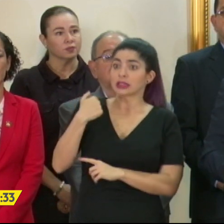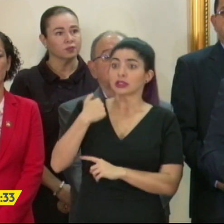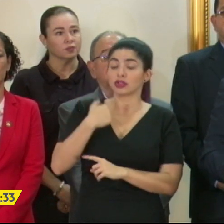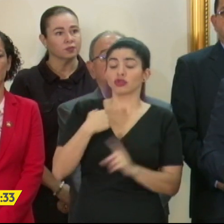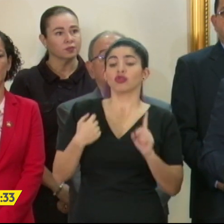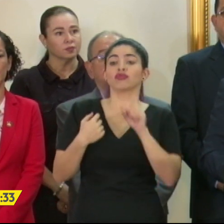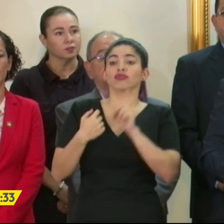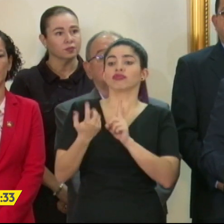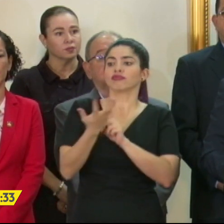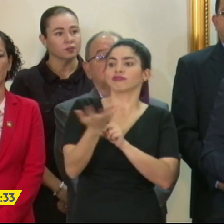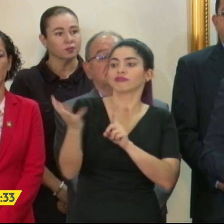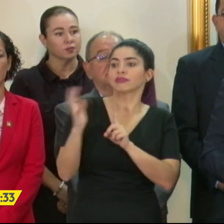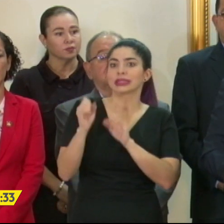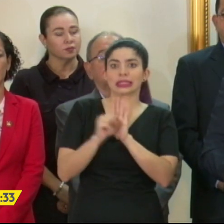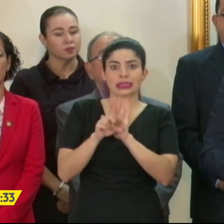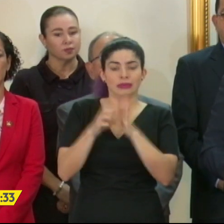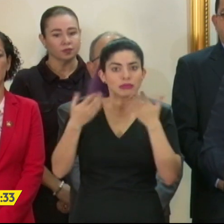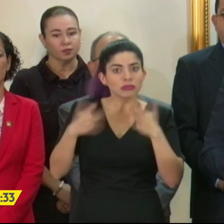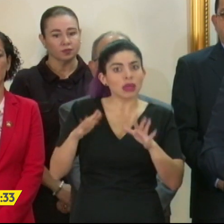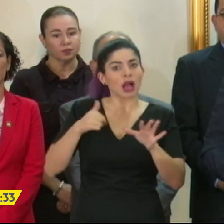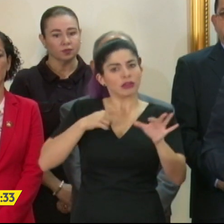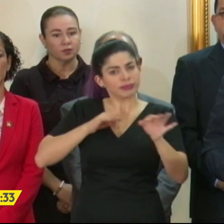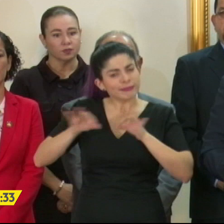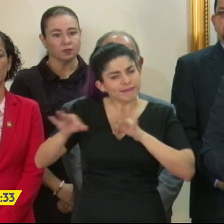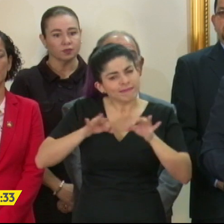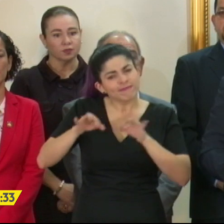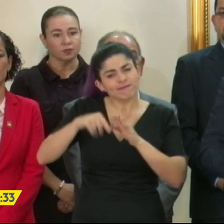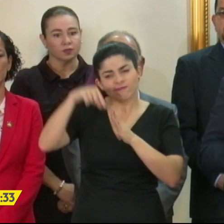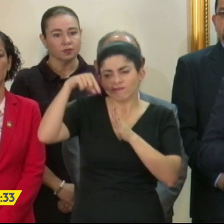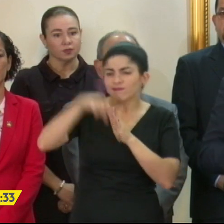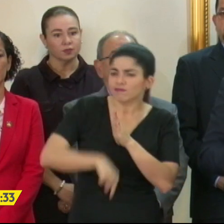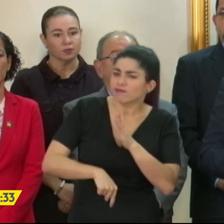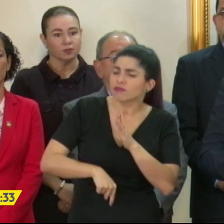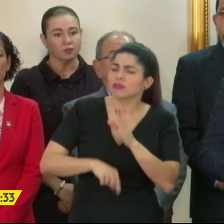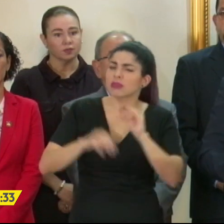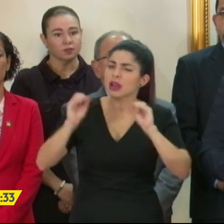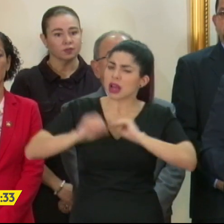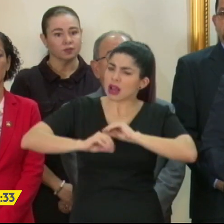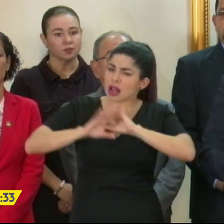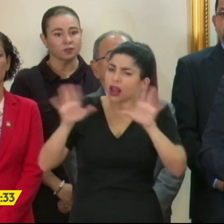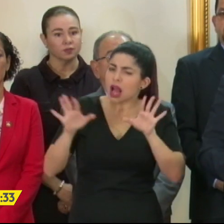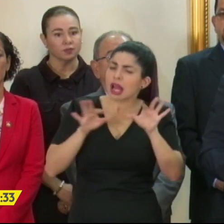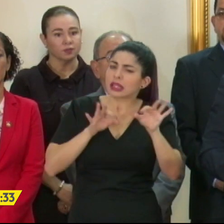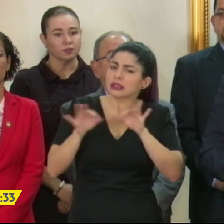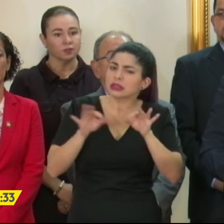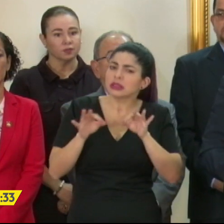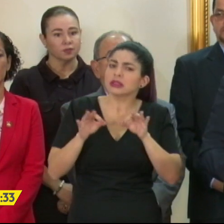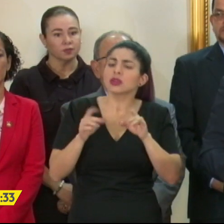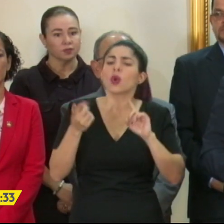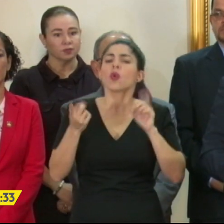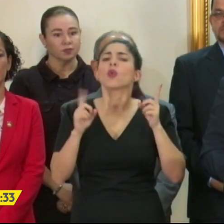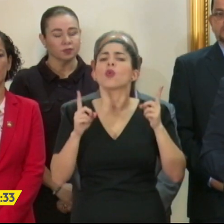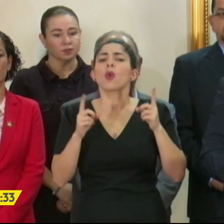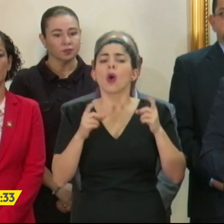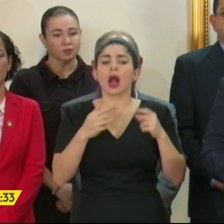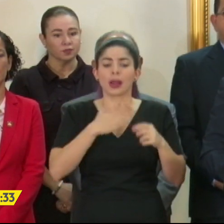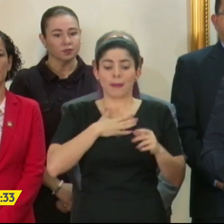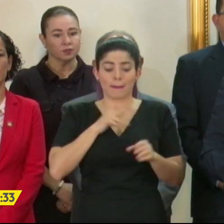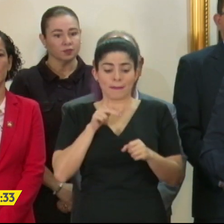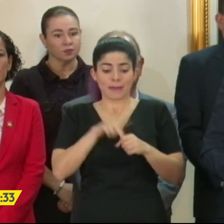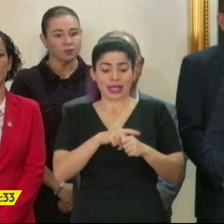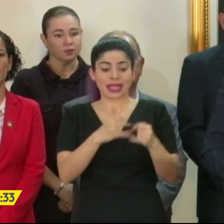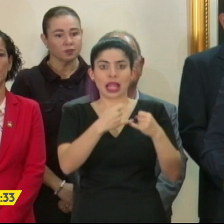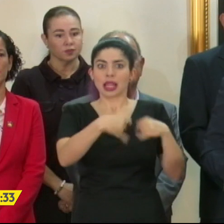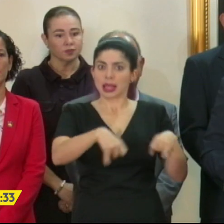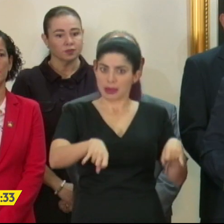interpelación ante el plenario legislativo, detallando con claridad los límites de mi